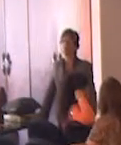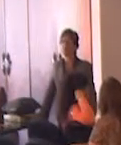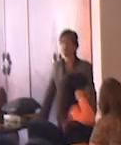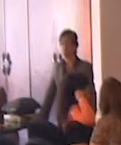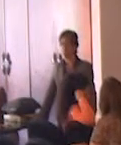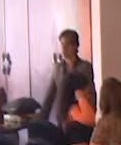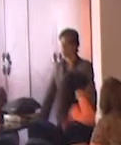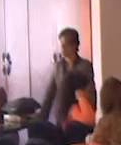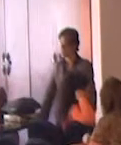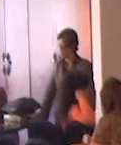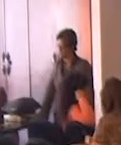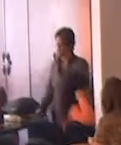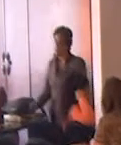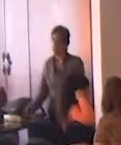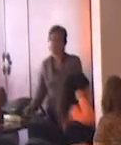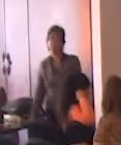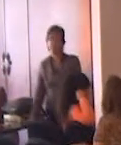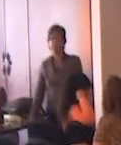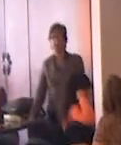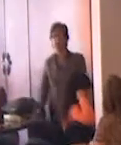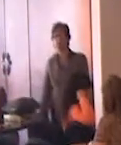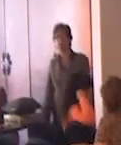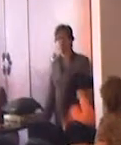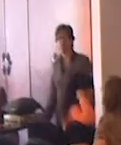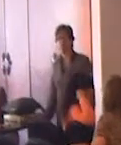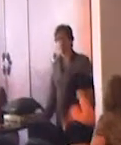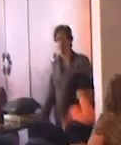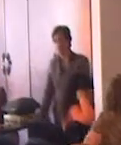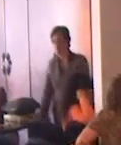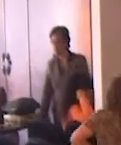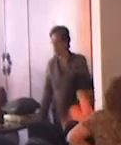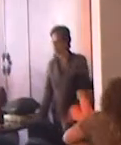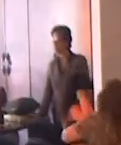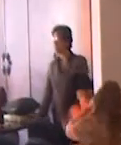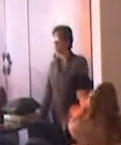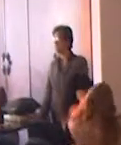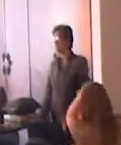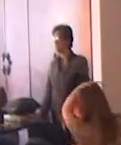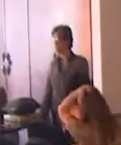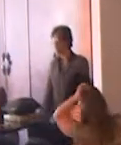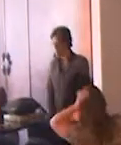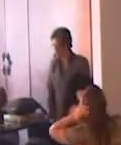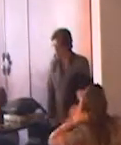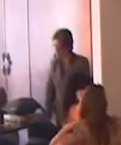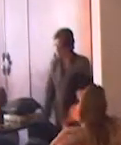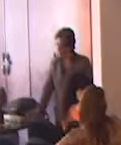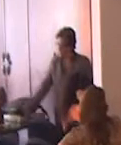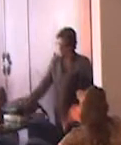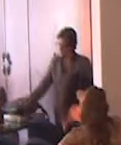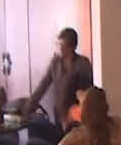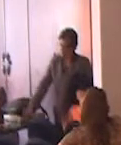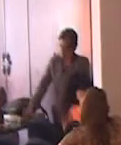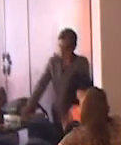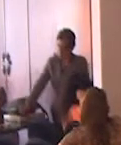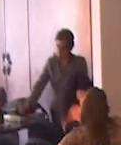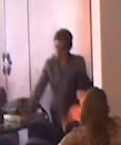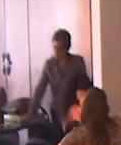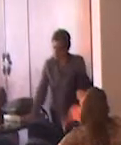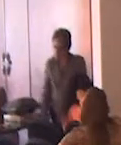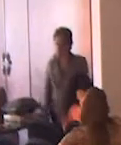20 personas, estamos hablando de 60 personas que en el pregrado se están formando en este campo.